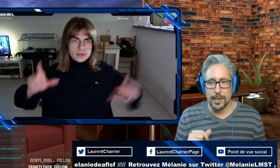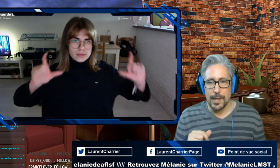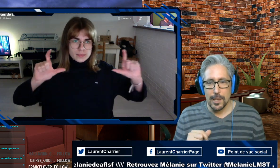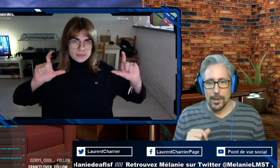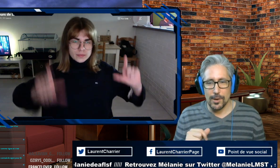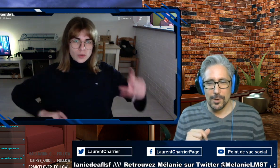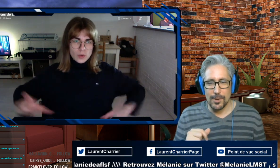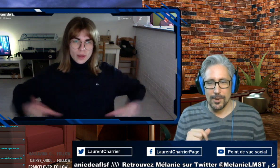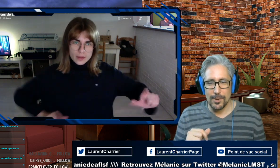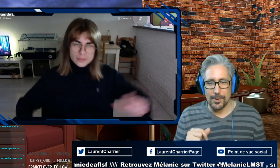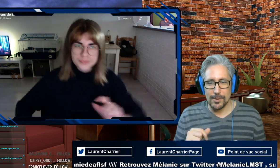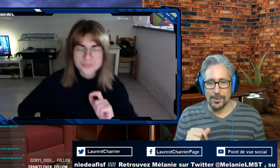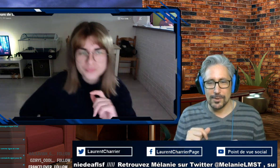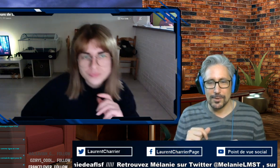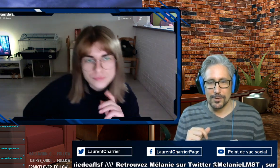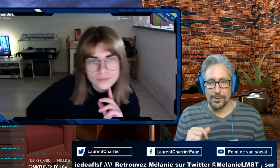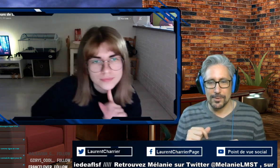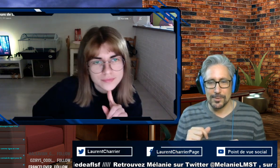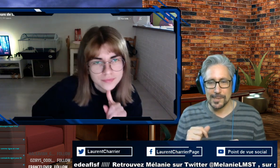un collègue.